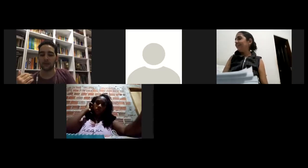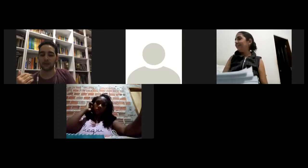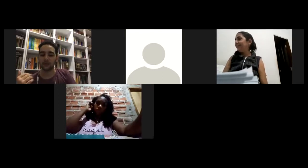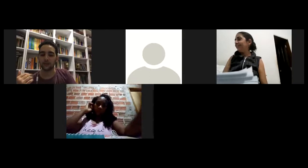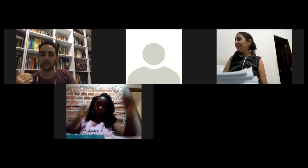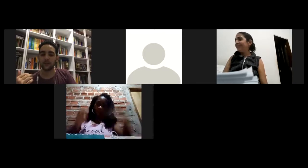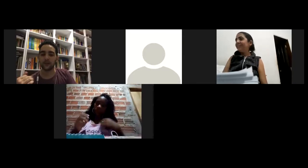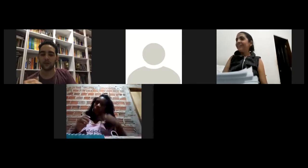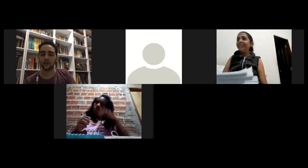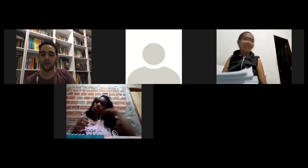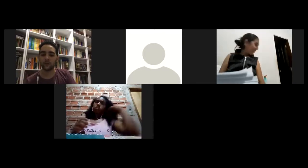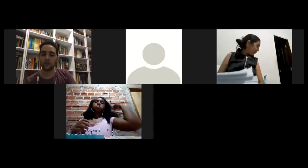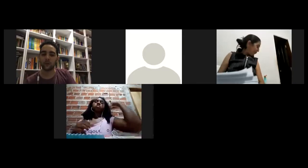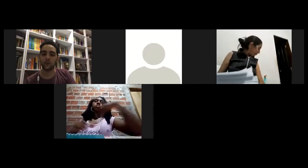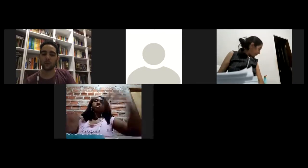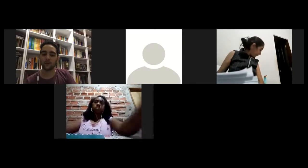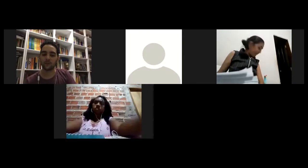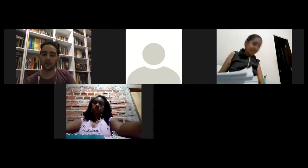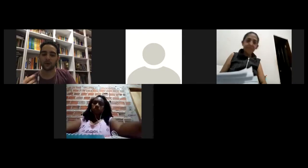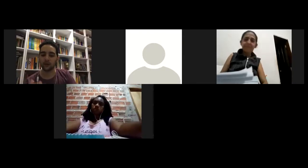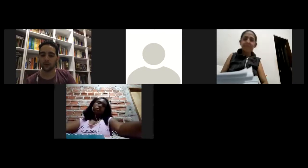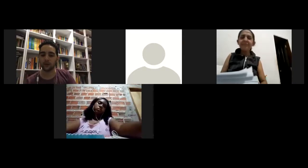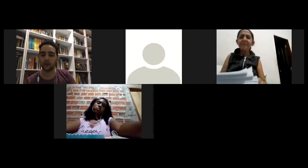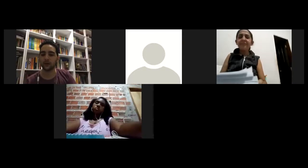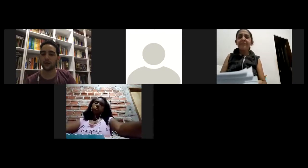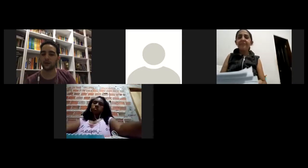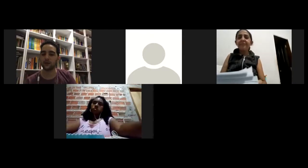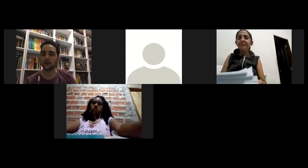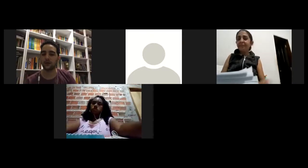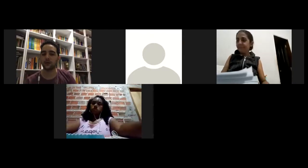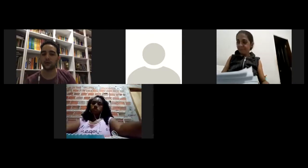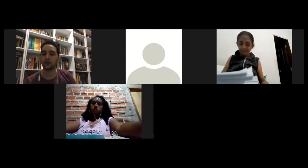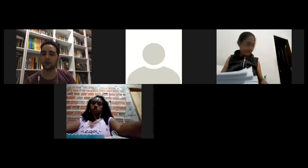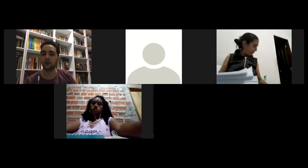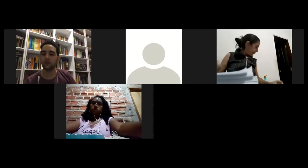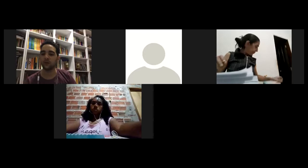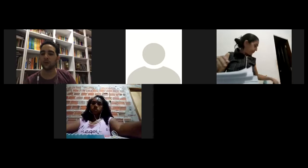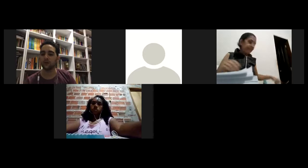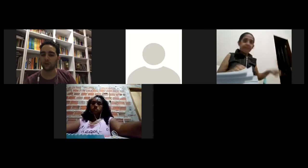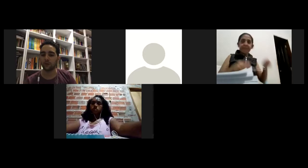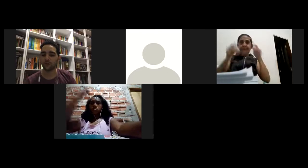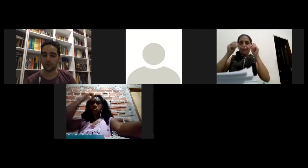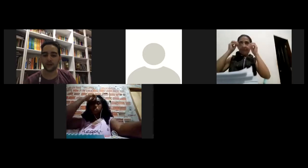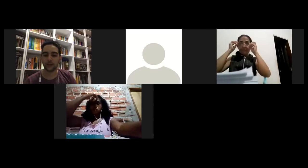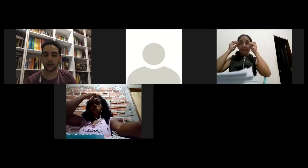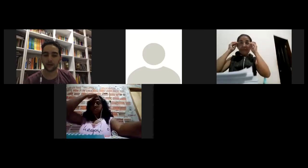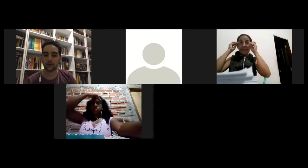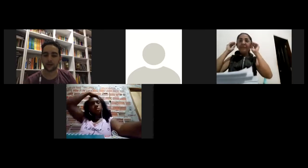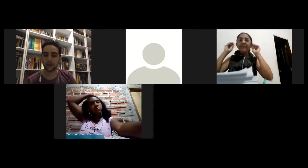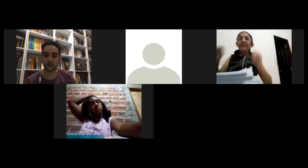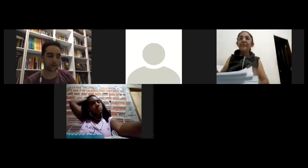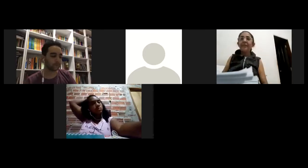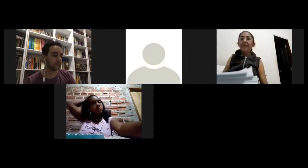de terça, a gente foca um pouco mais na parte teórica e na aula de quinta a gente dá um foco principal na